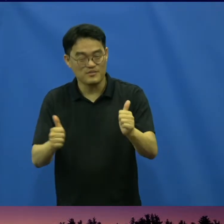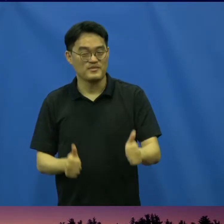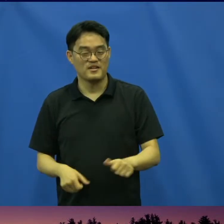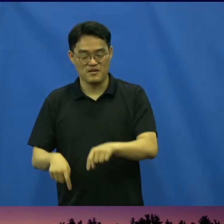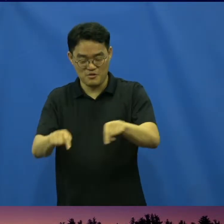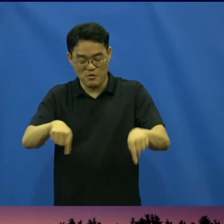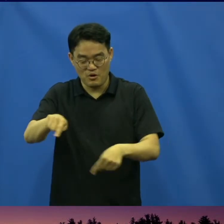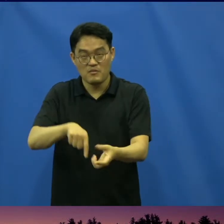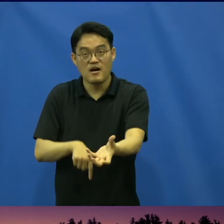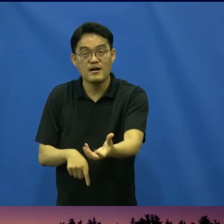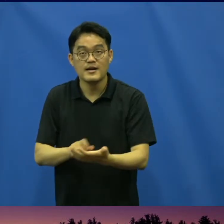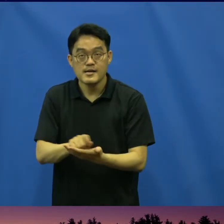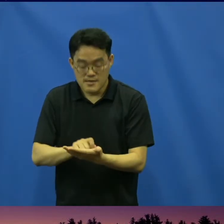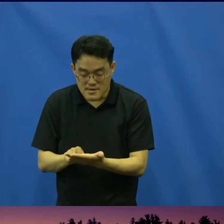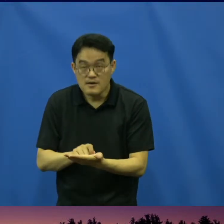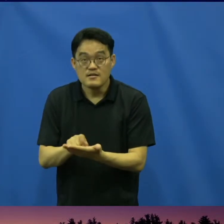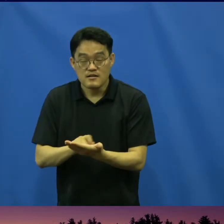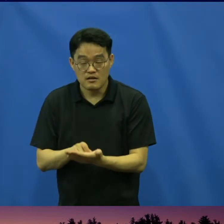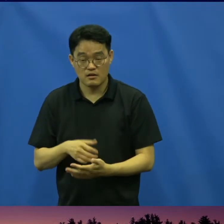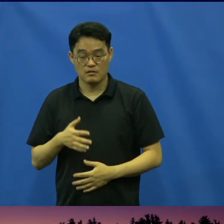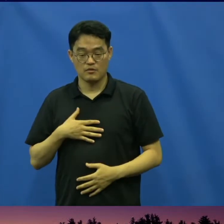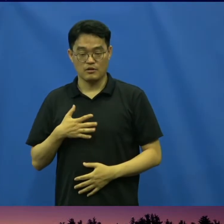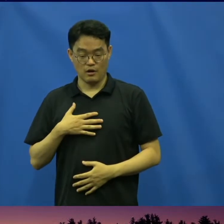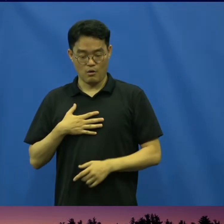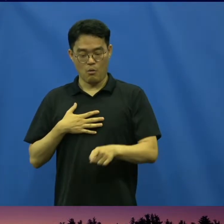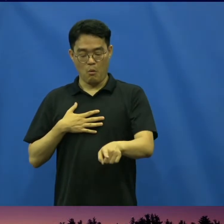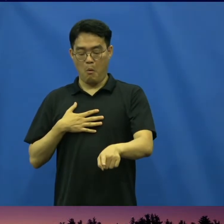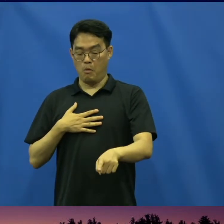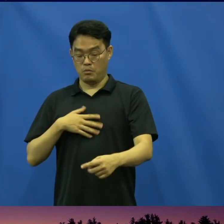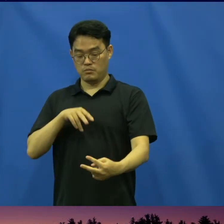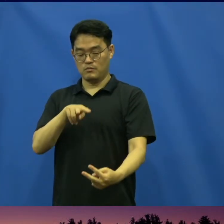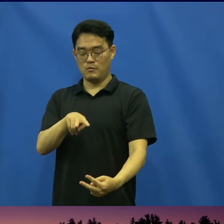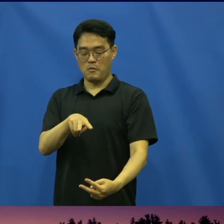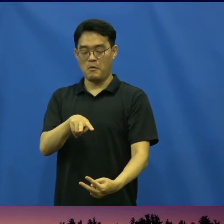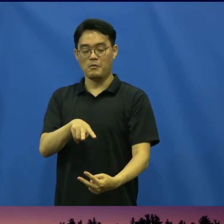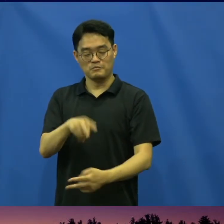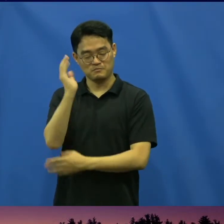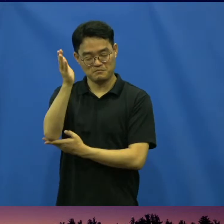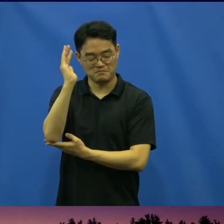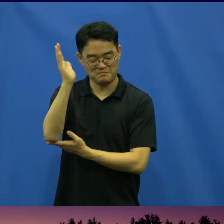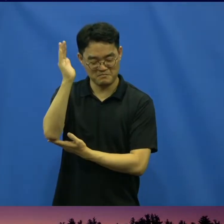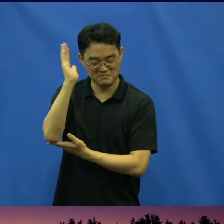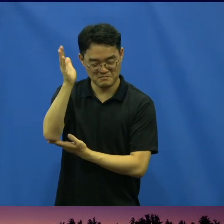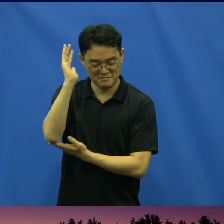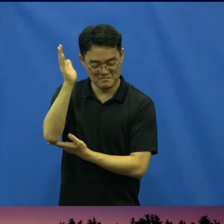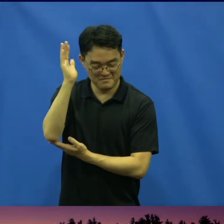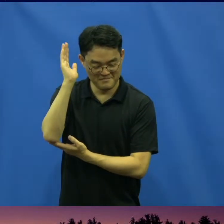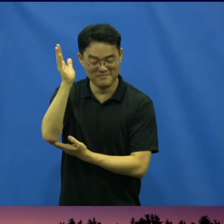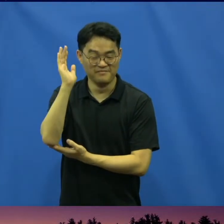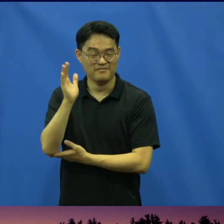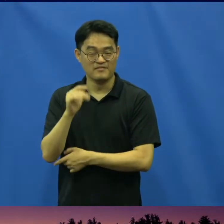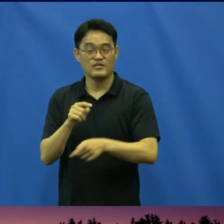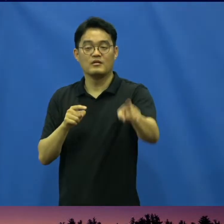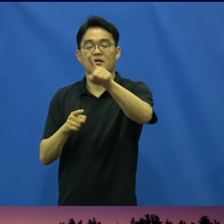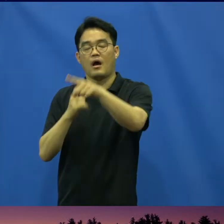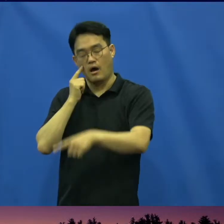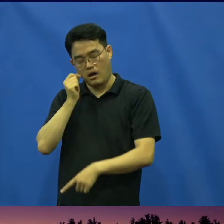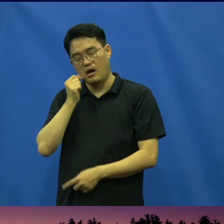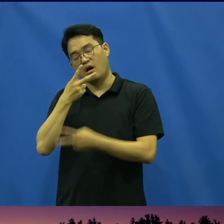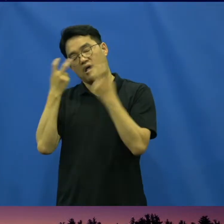이러더라고. 나 그 사람하고만 했어요. 다른 사람은 이런 것도 있고 별 잘한다 이거.